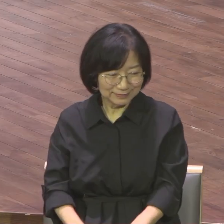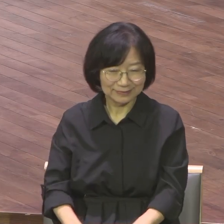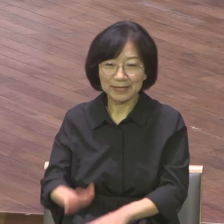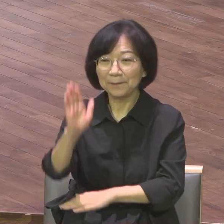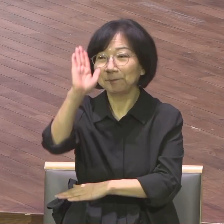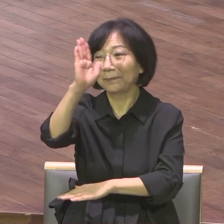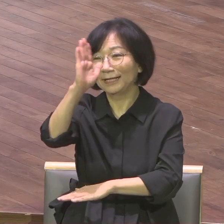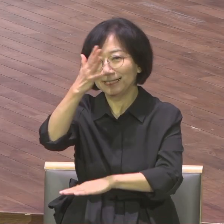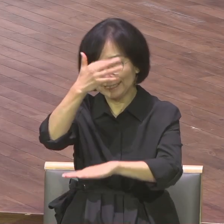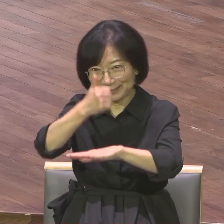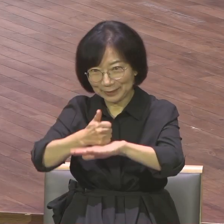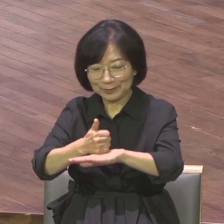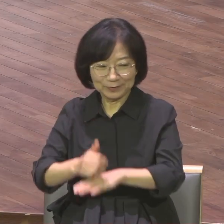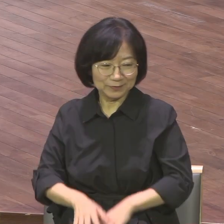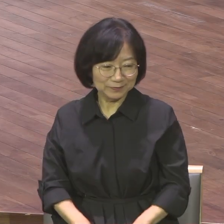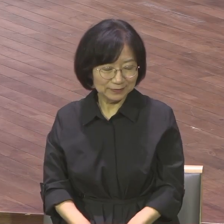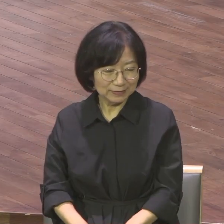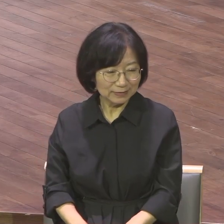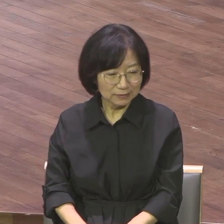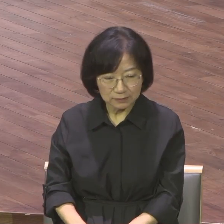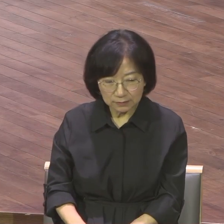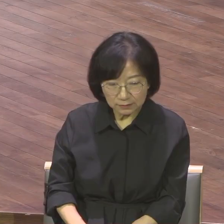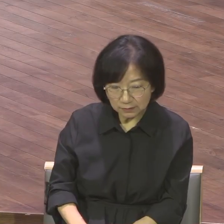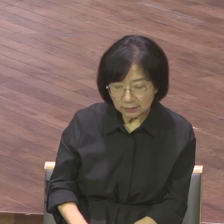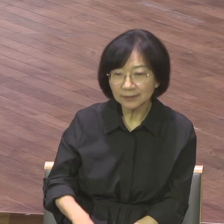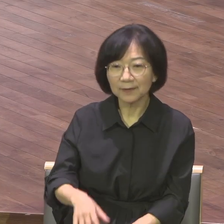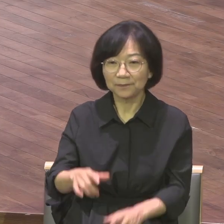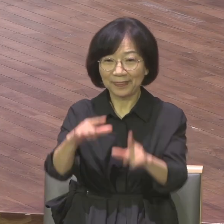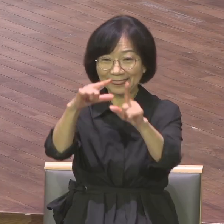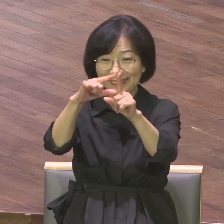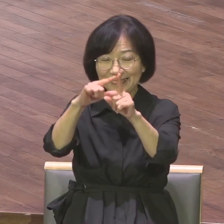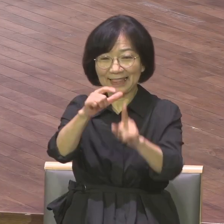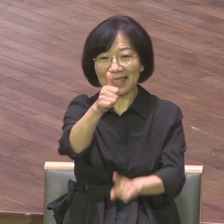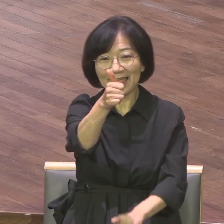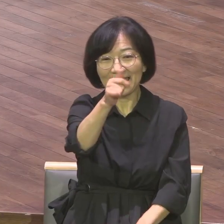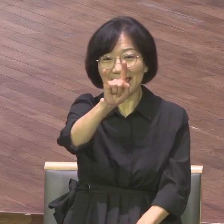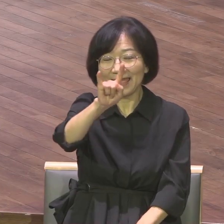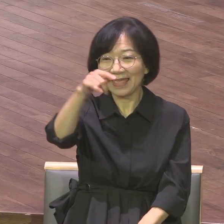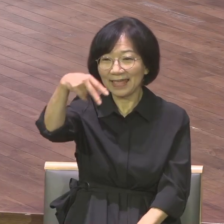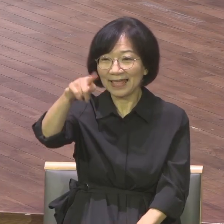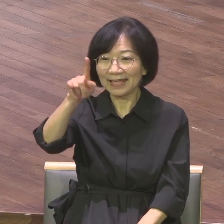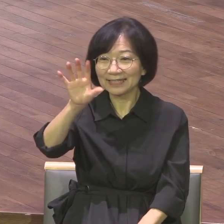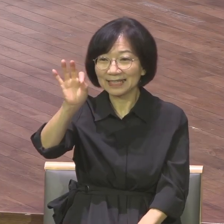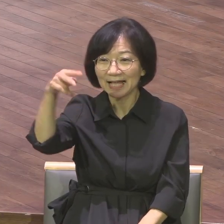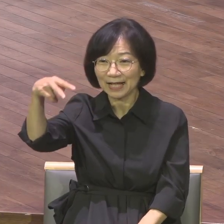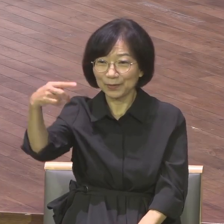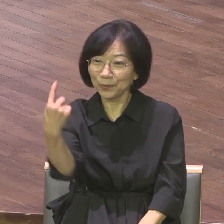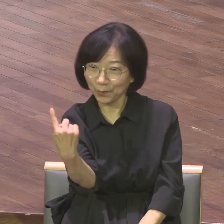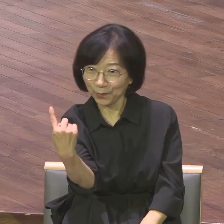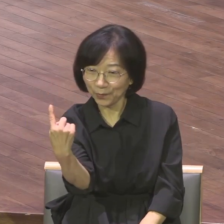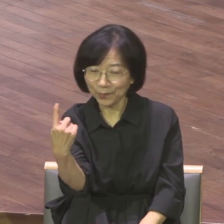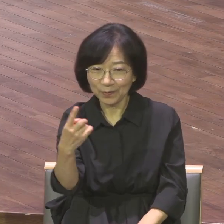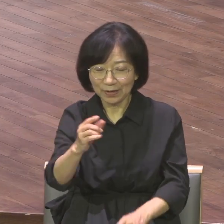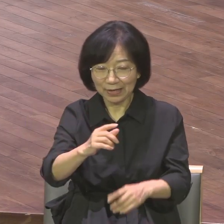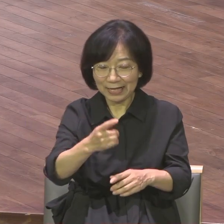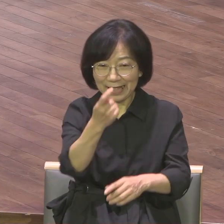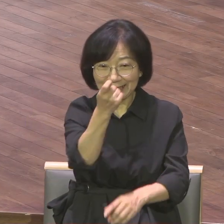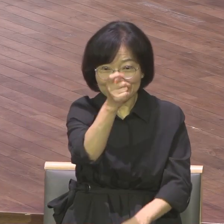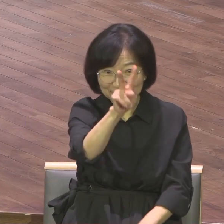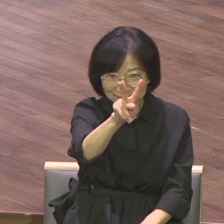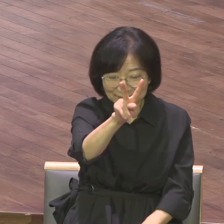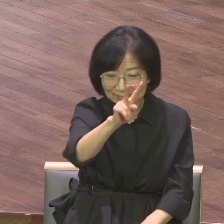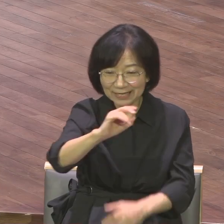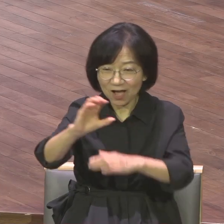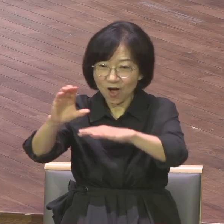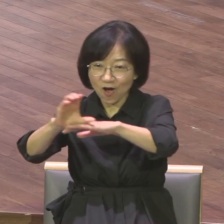결론입니다. 이 해상도라는 말이 있습니다. 해상도는요, 텔레비전 화면이나 컴퓨터